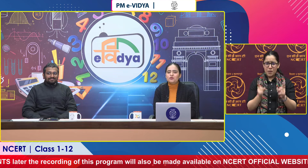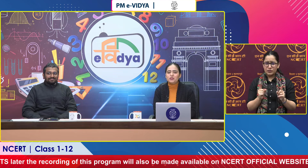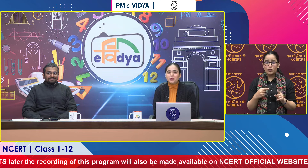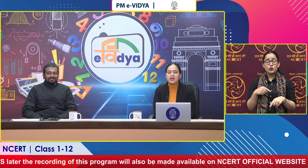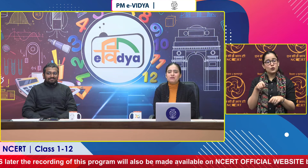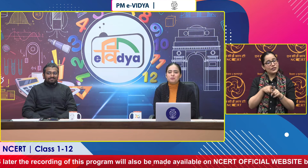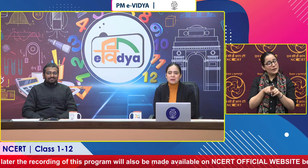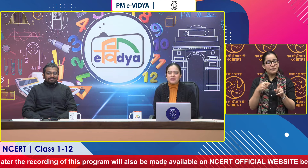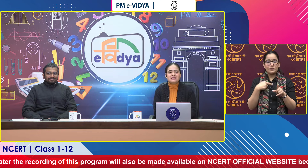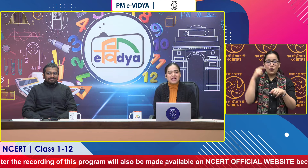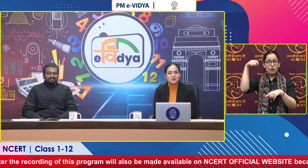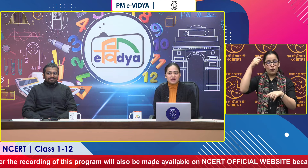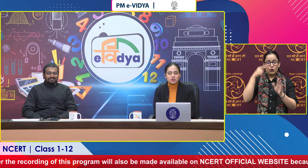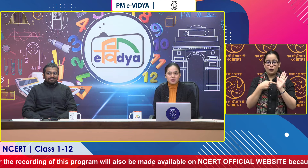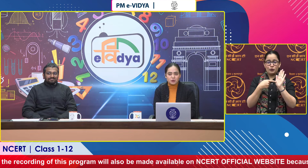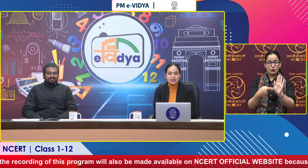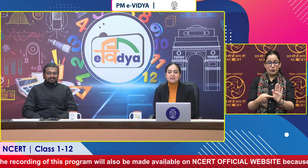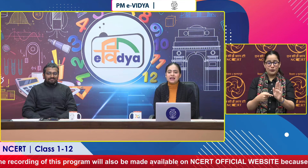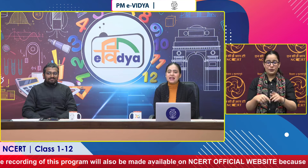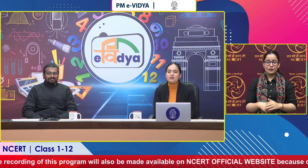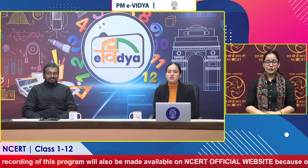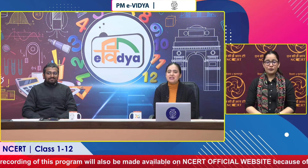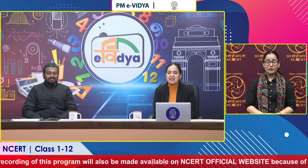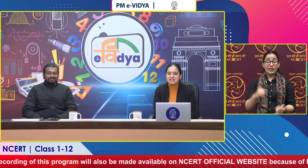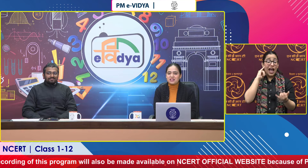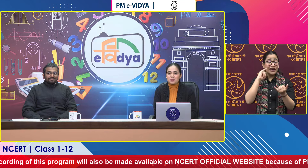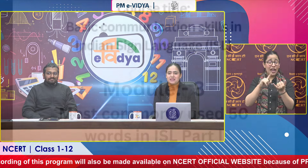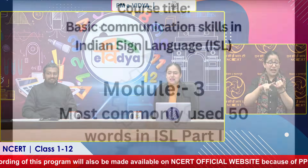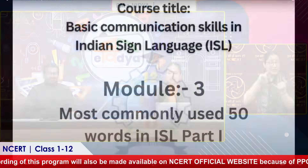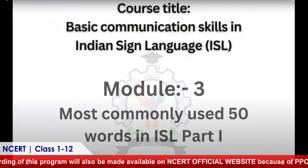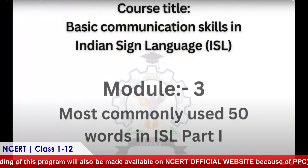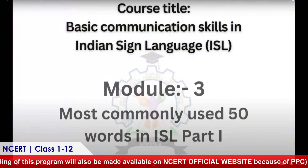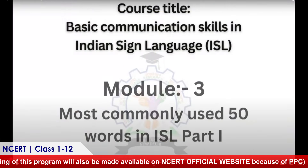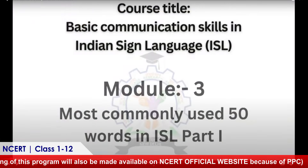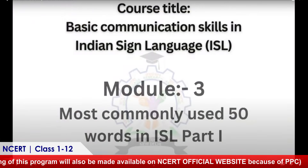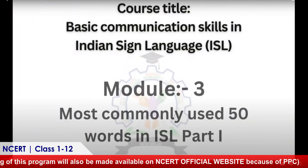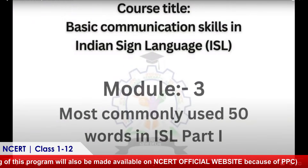जो वीडियो है वो पीपल्स एंड रिलेशन को ही साइन लैंग्वेज में कैसे एक्सप्रेस करते हैं उस पर आधारित है।